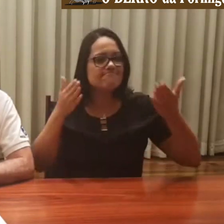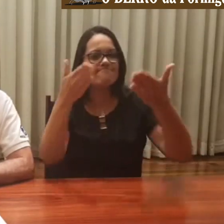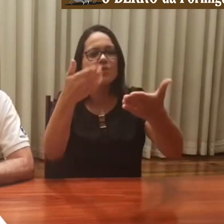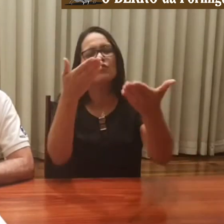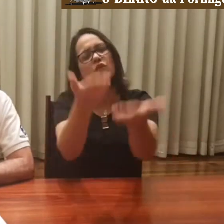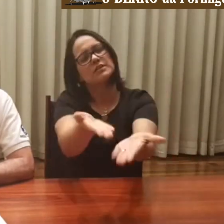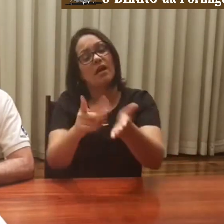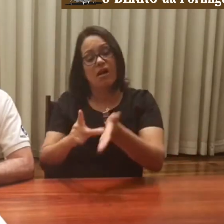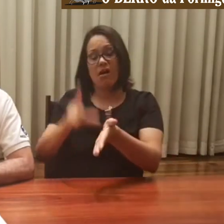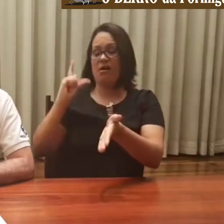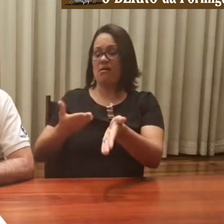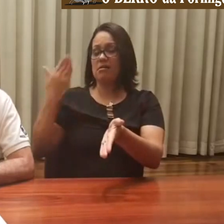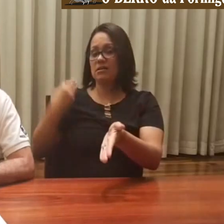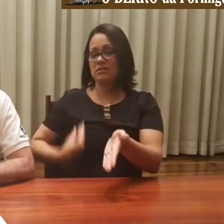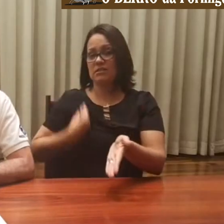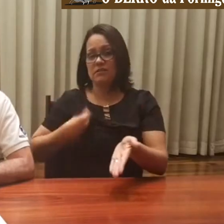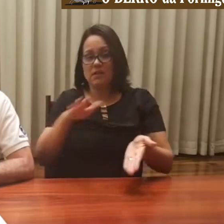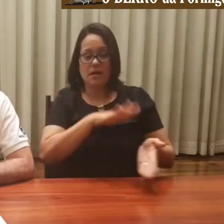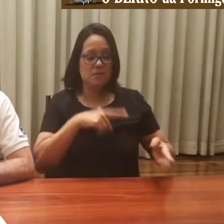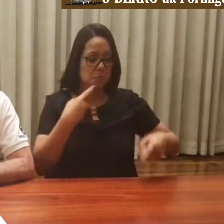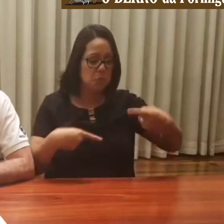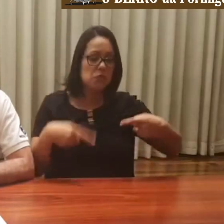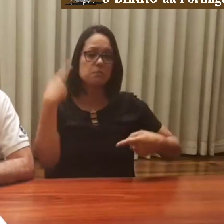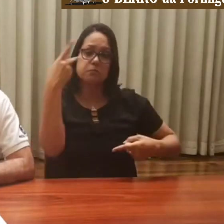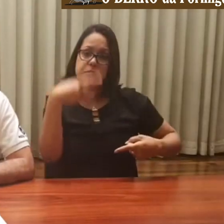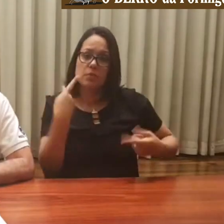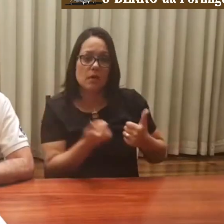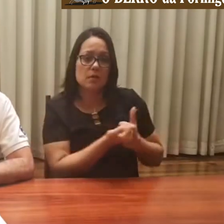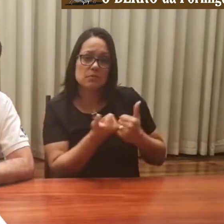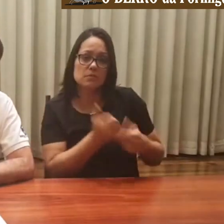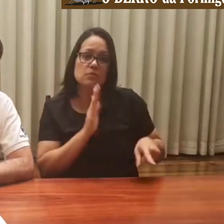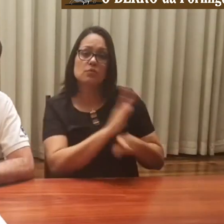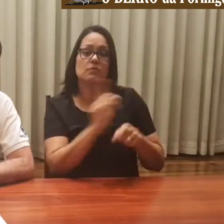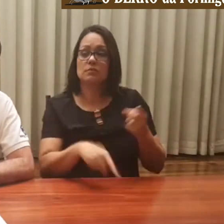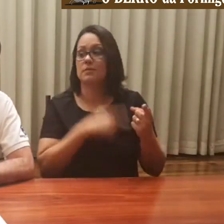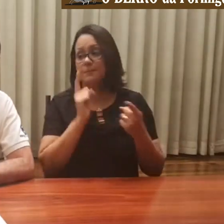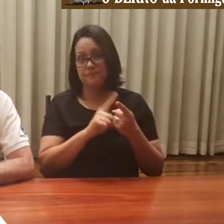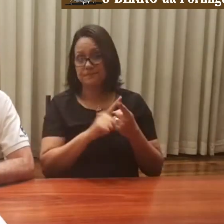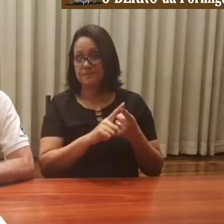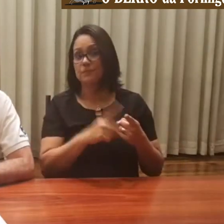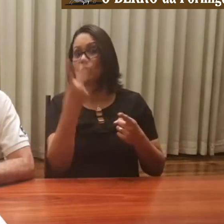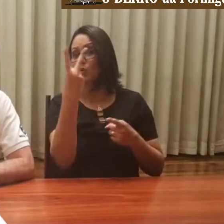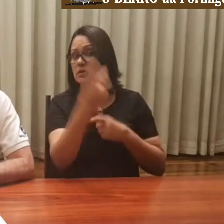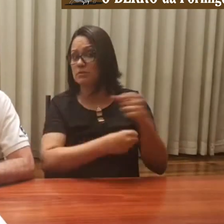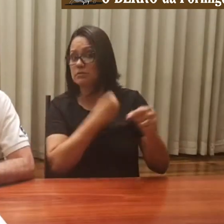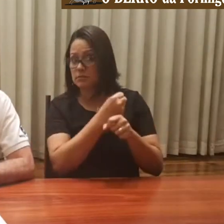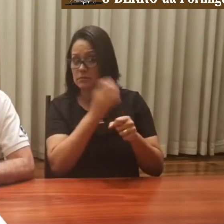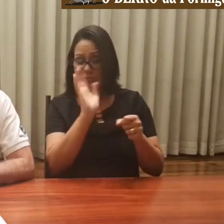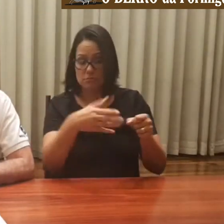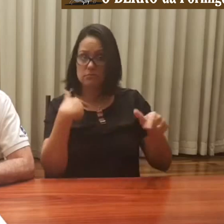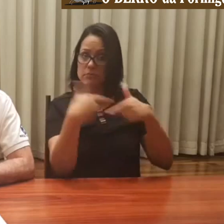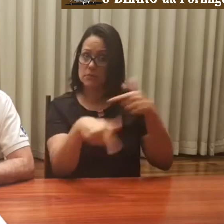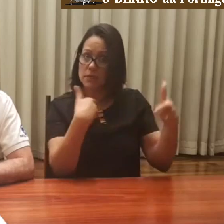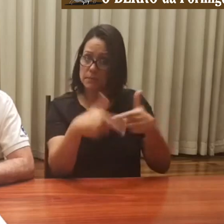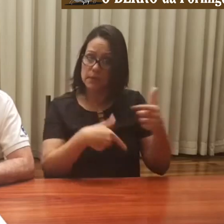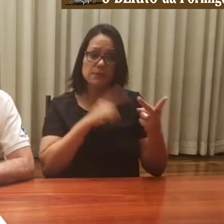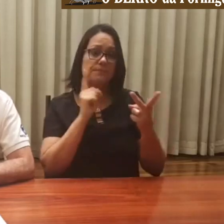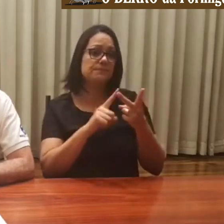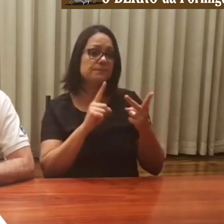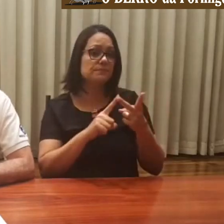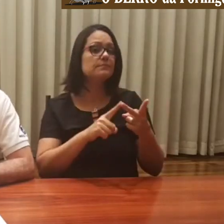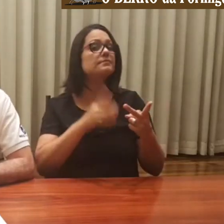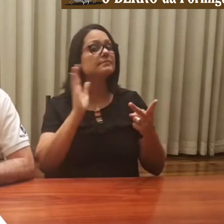vida pregressa, né? No tocante à política. Ele foi assessor parlamentar por 2 anos, tá? Foi